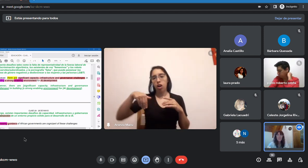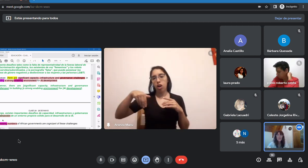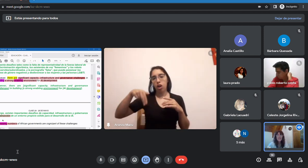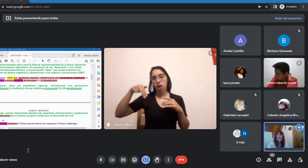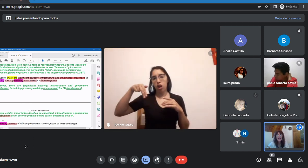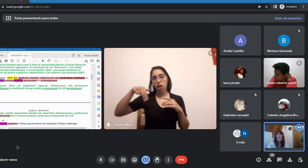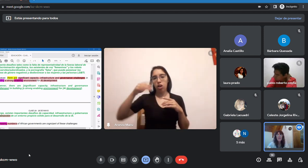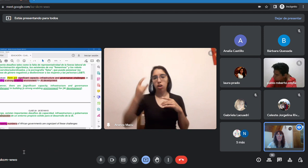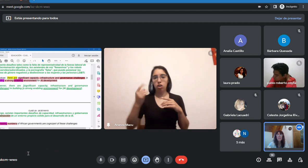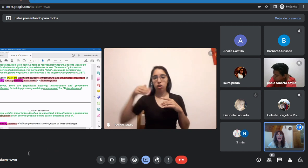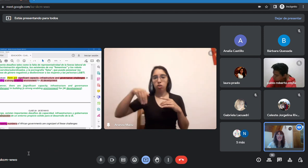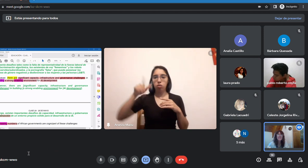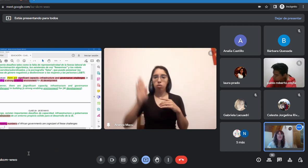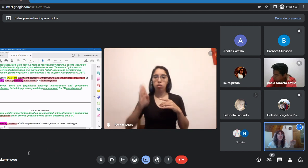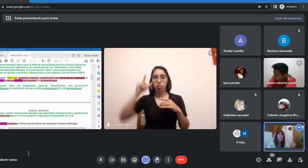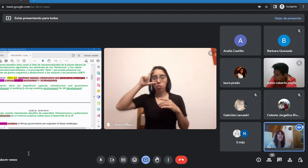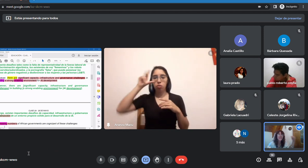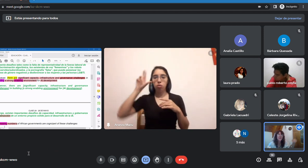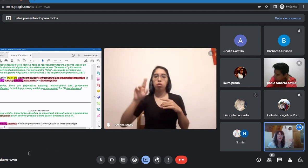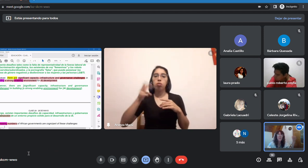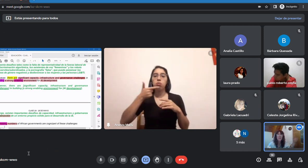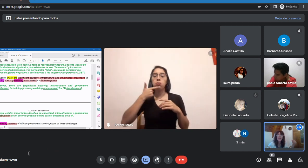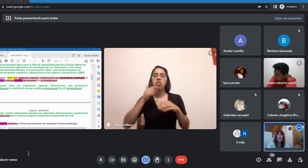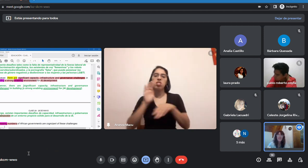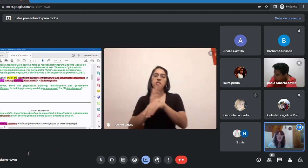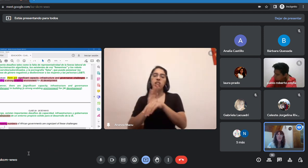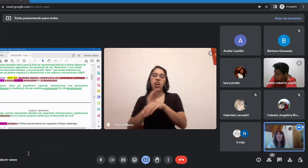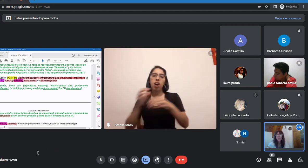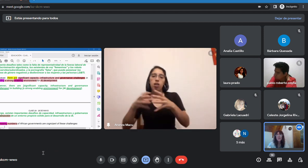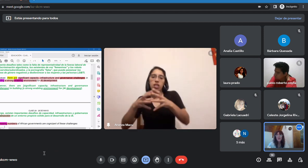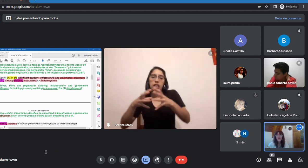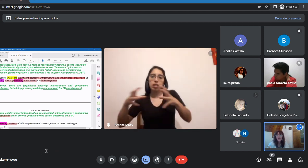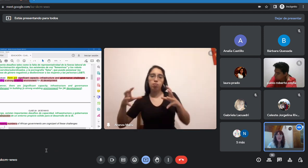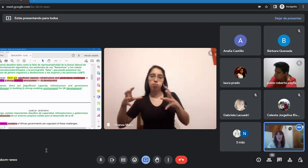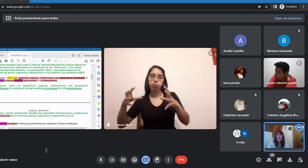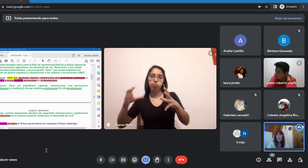Entonces puede ser cada vez más, increasing, que va aumentando,